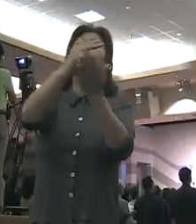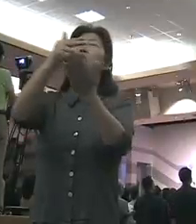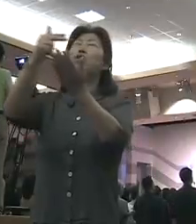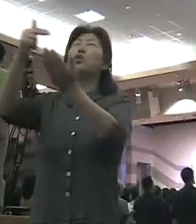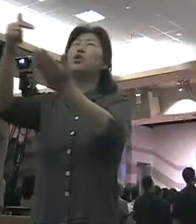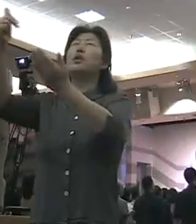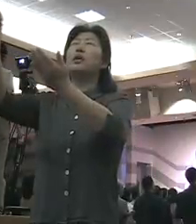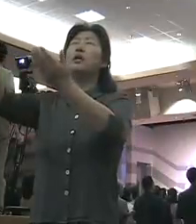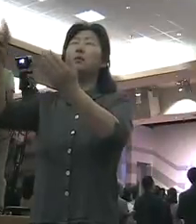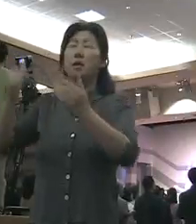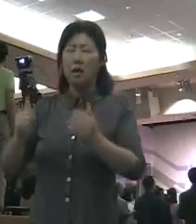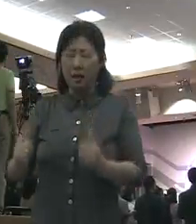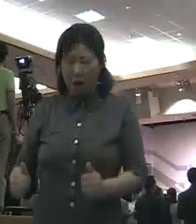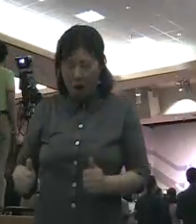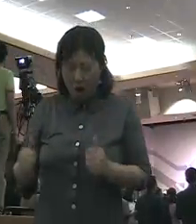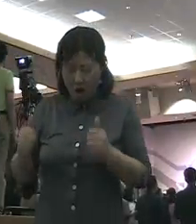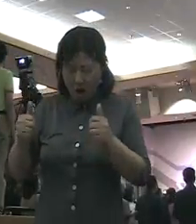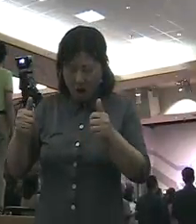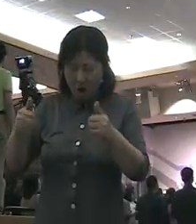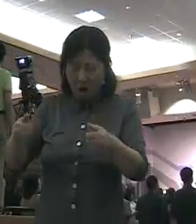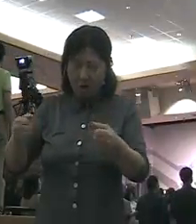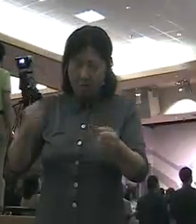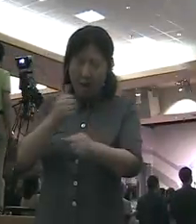찬양하오니 주님을